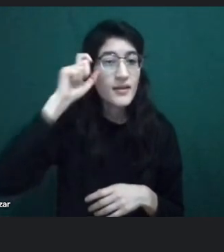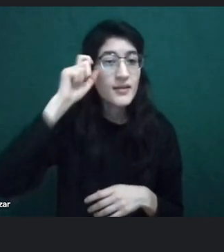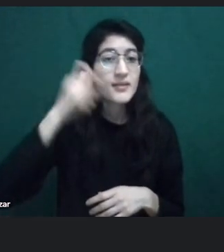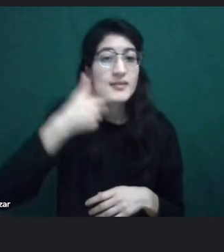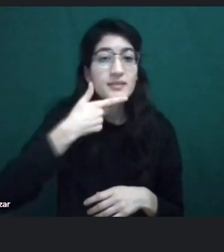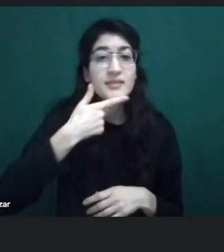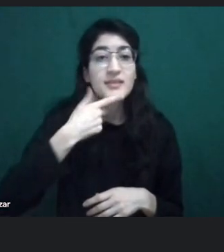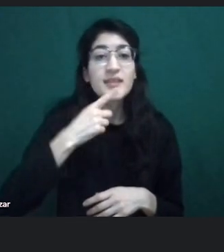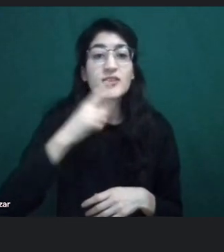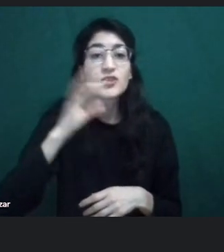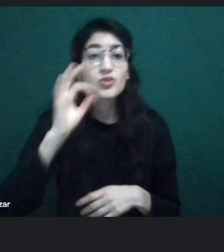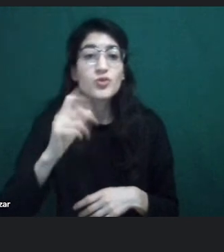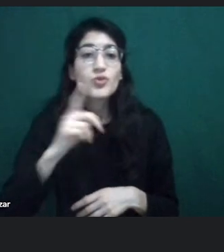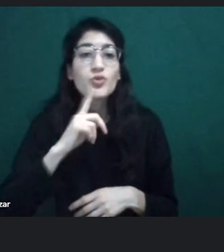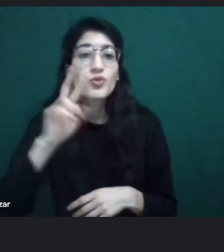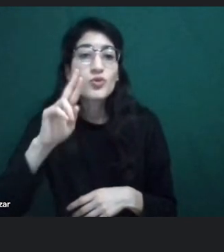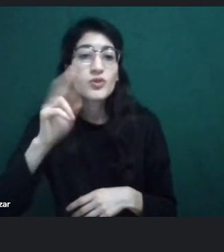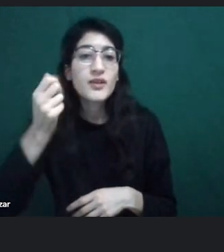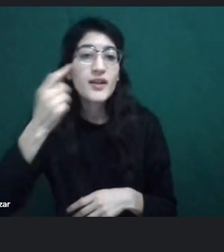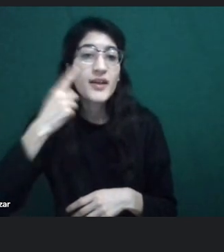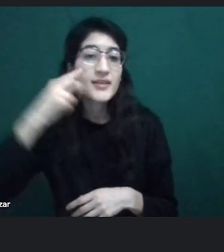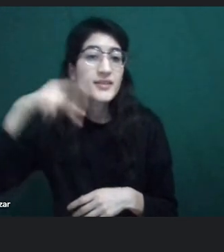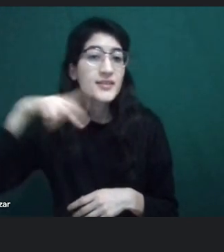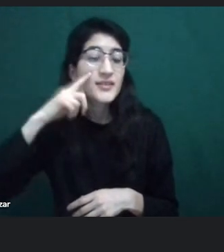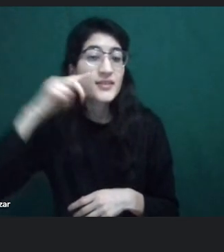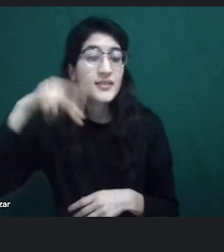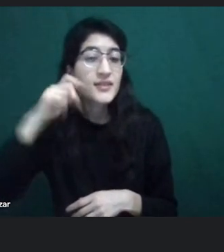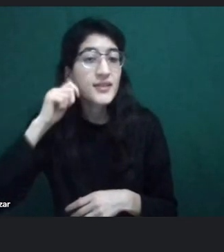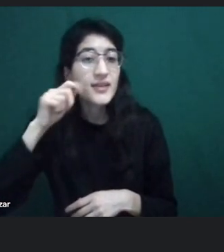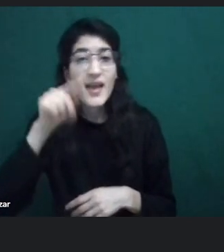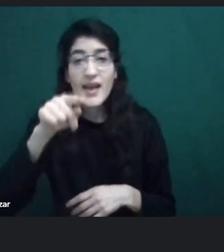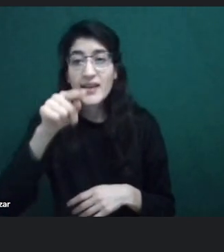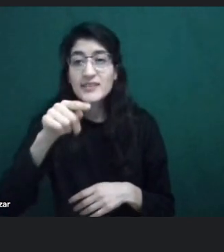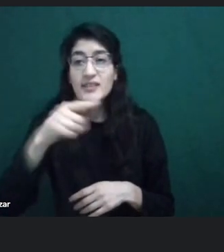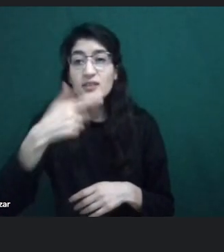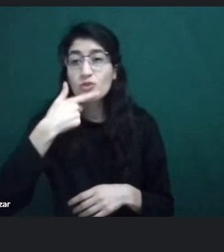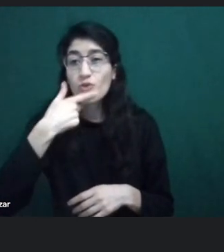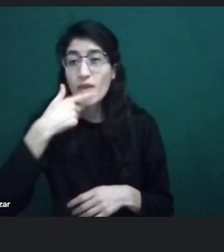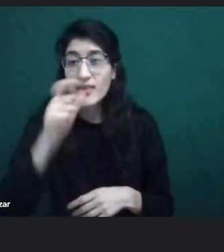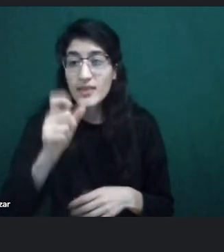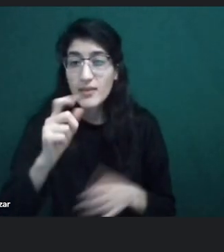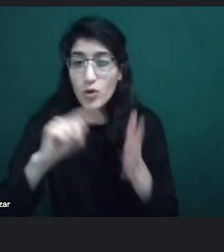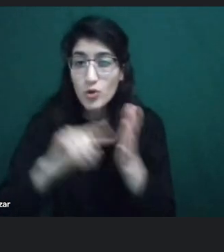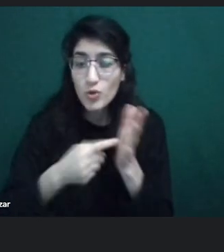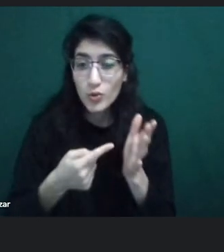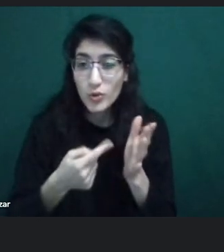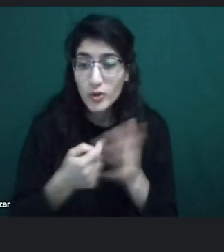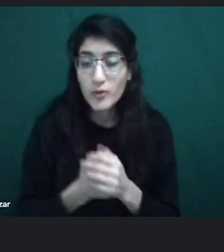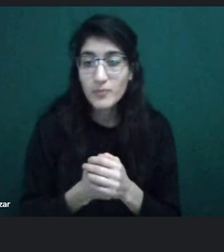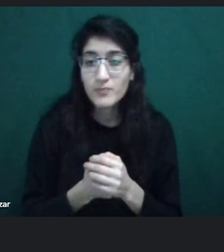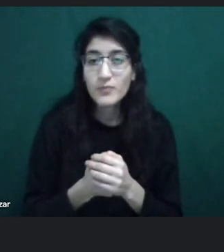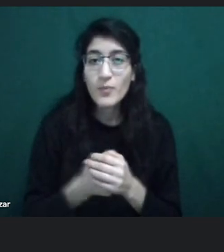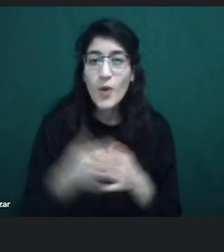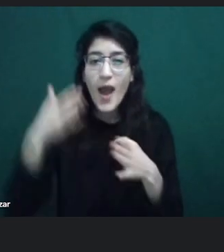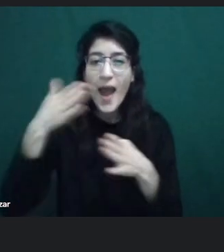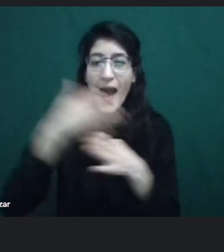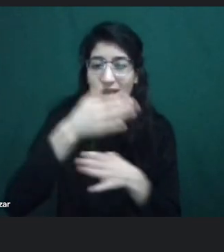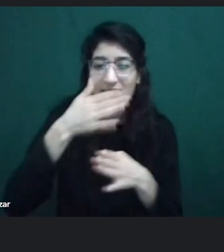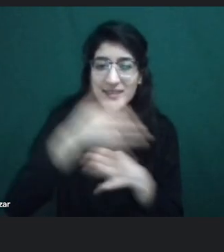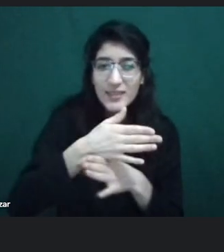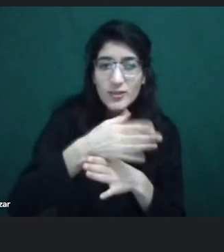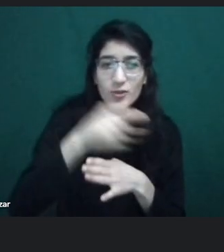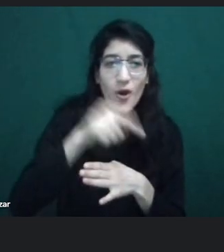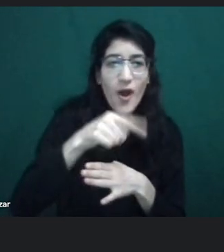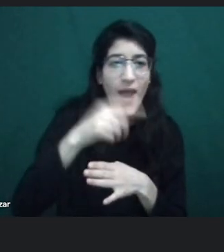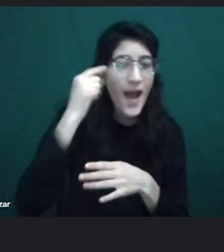Bien, o sí, pues ahí también sería acceso a la capacitación, ¿sí? Bien, el acceso